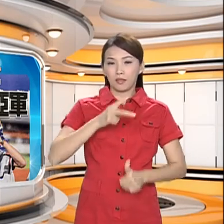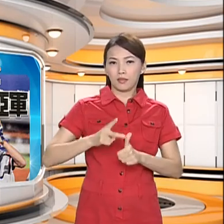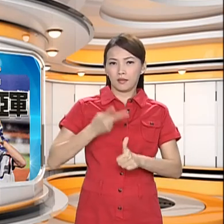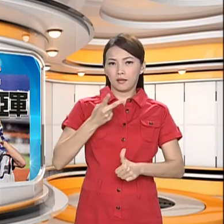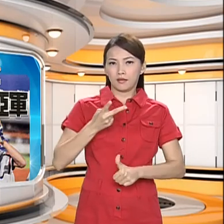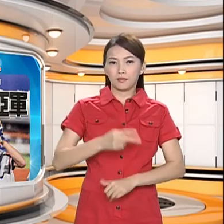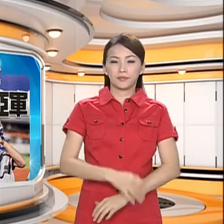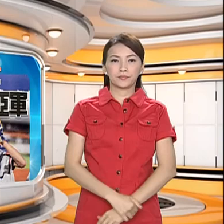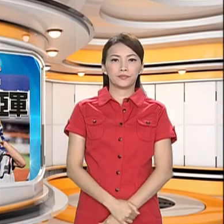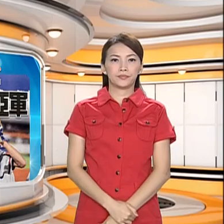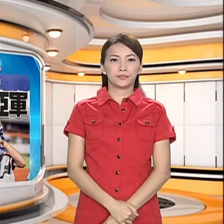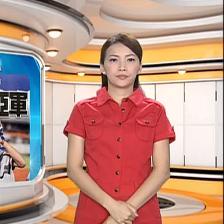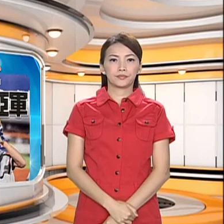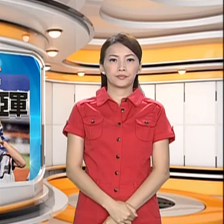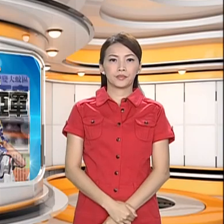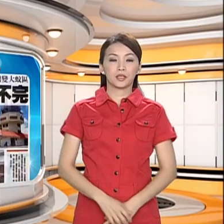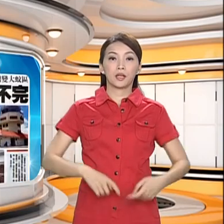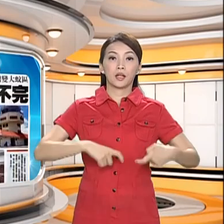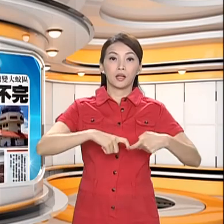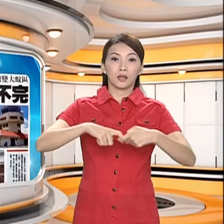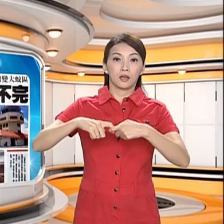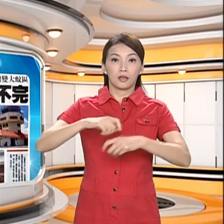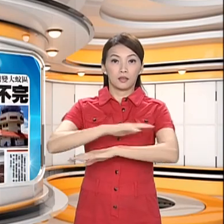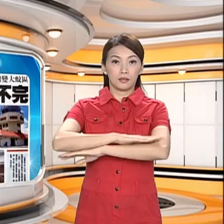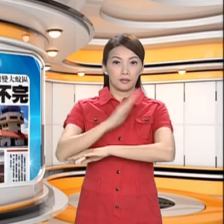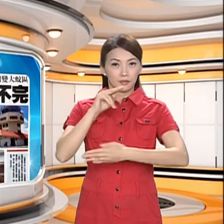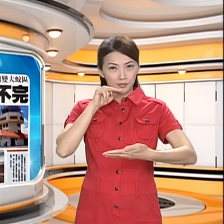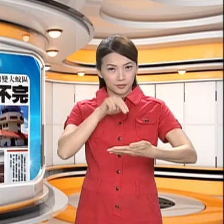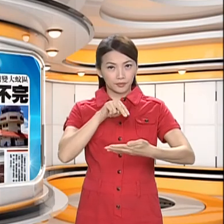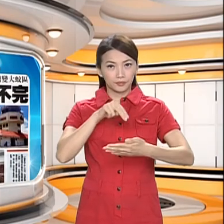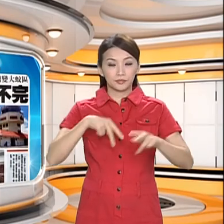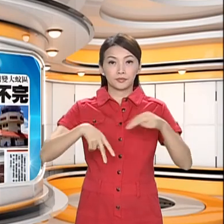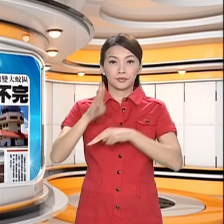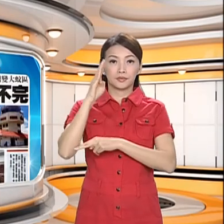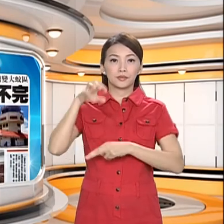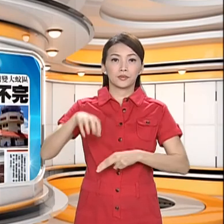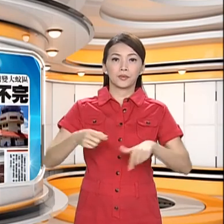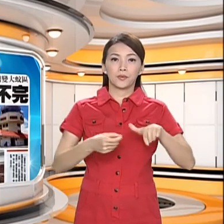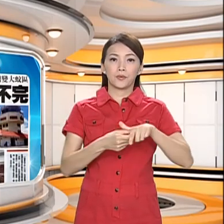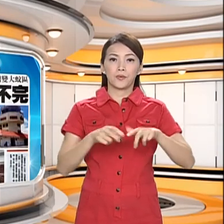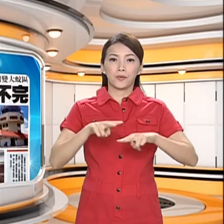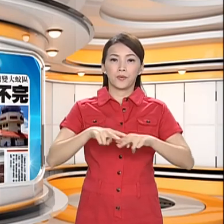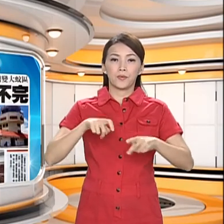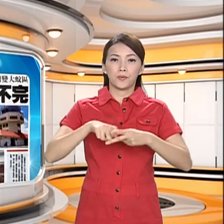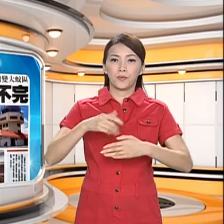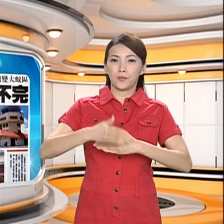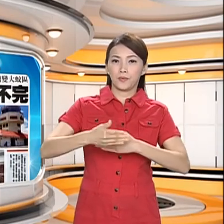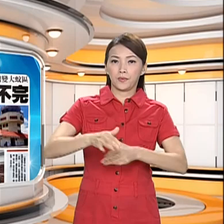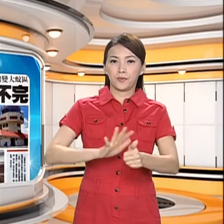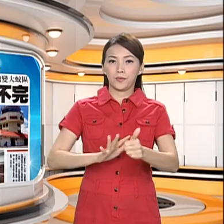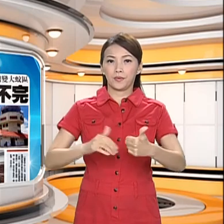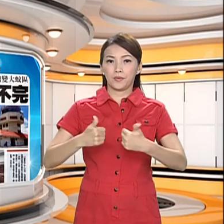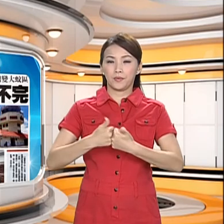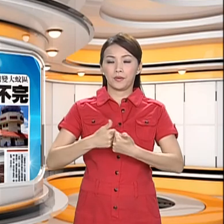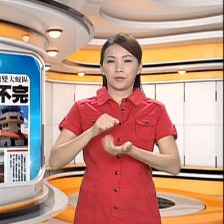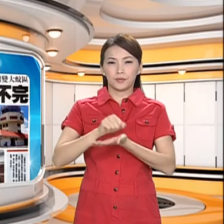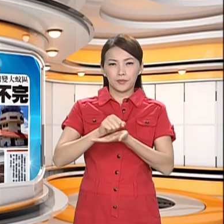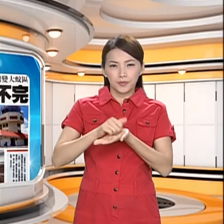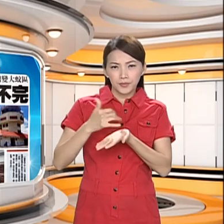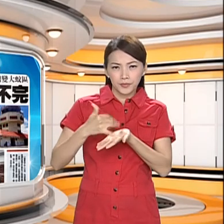而联合报报道，行政院公共工程委员会统计，全台列管的闲置